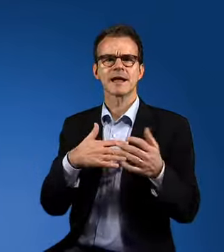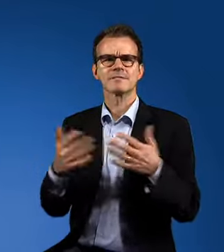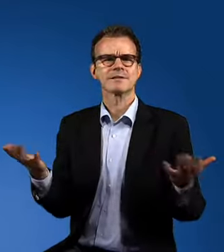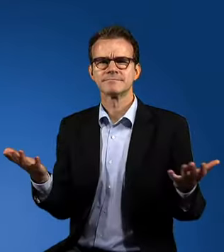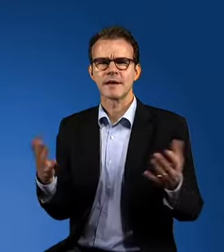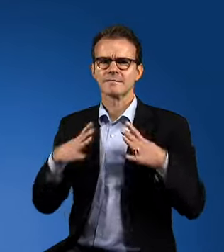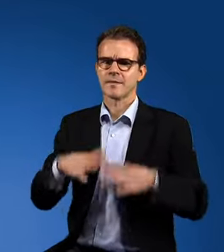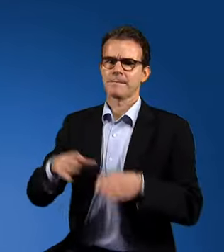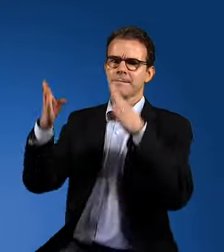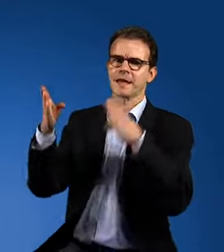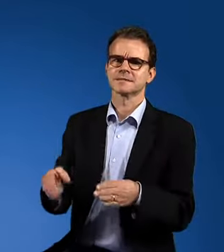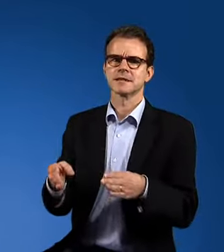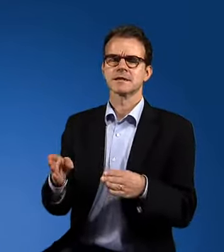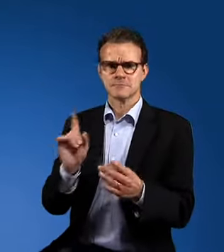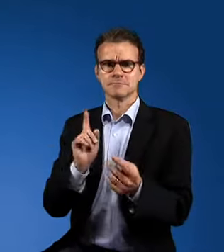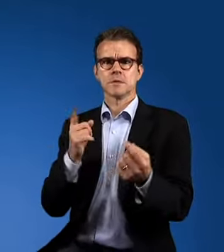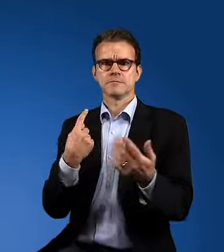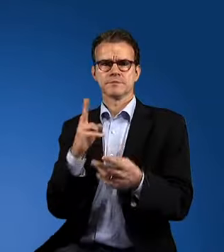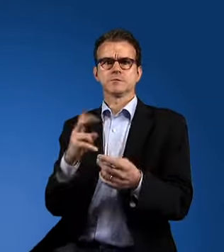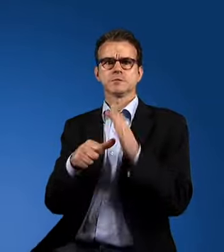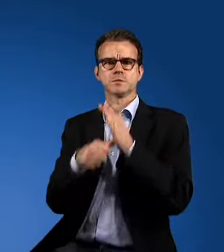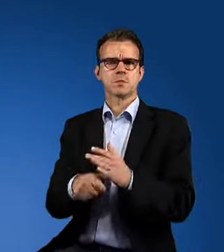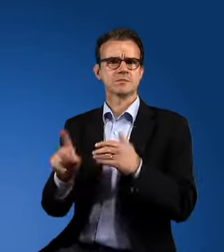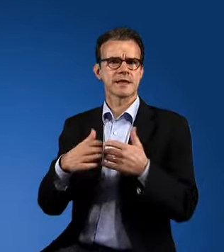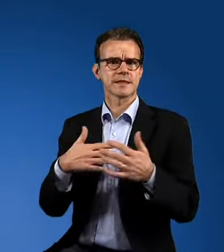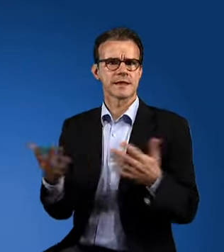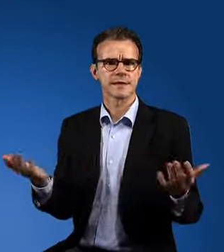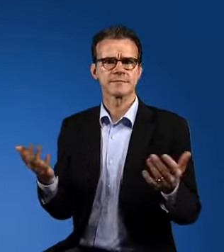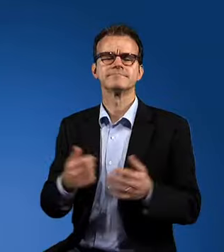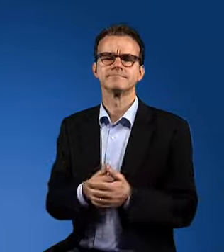kun vammainen henkilö kohtaa syrjintää?